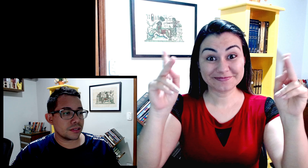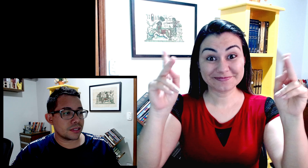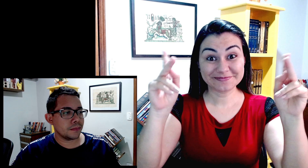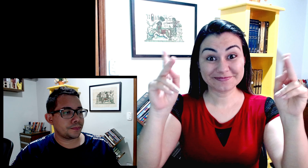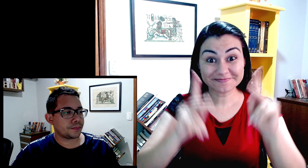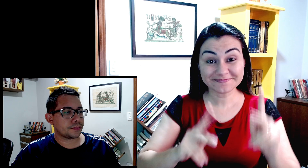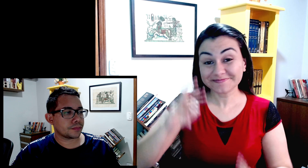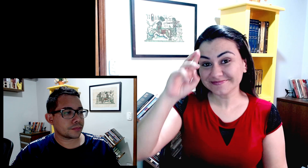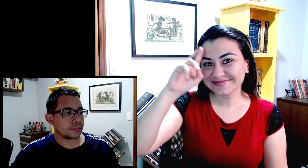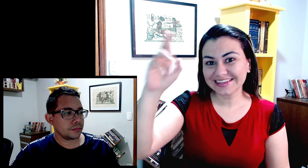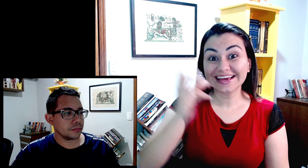tá?